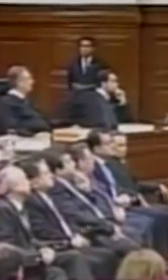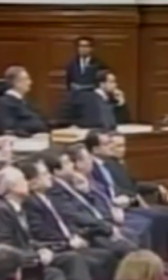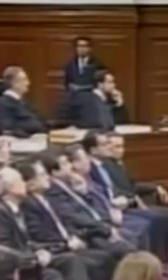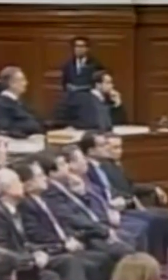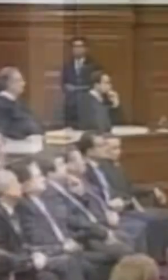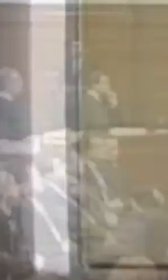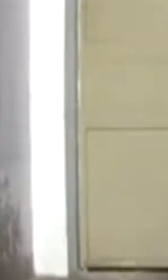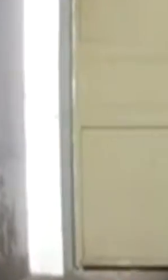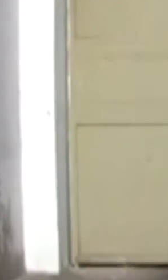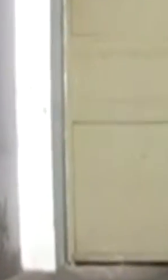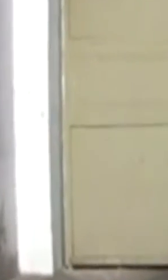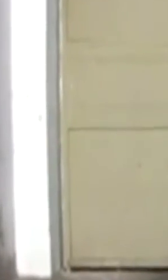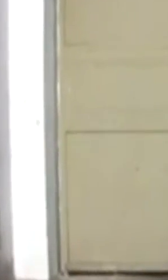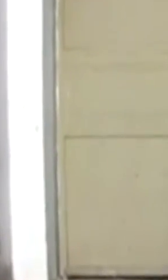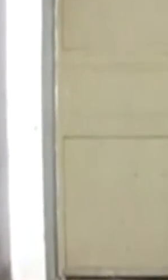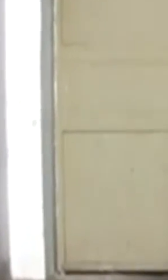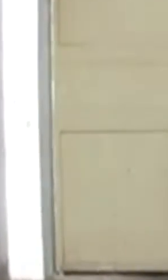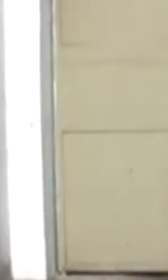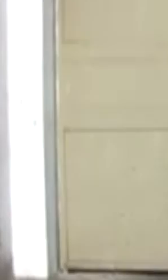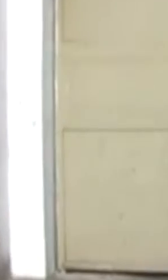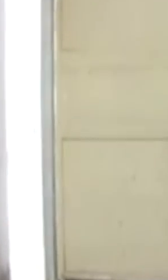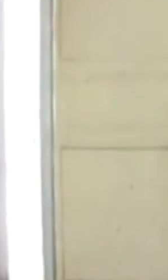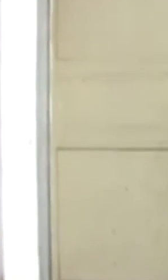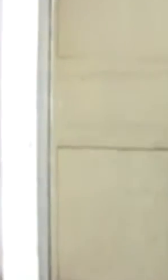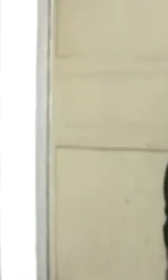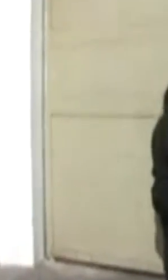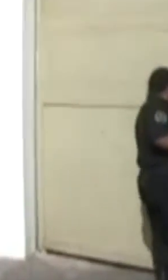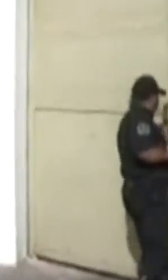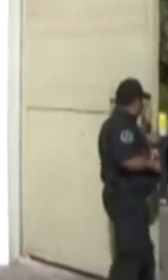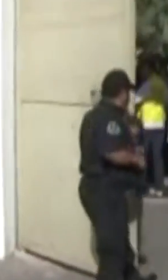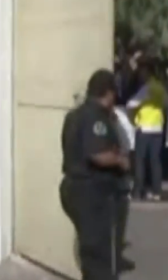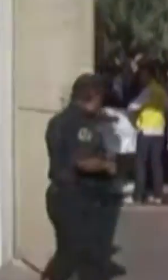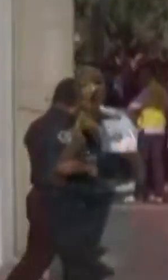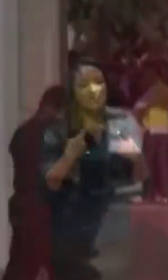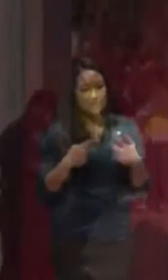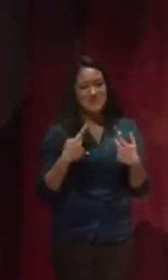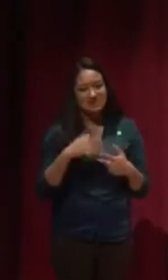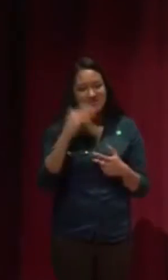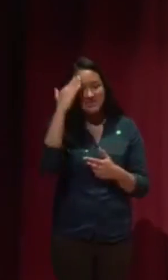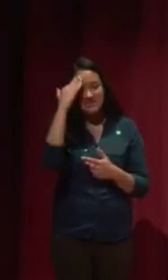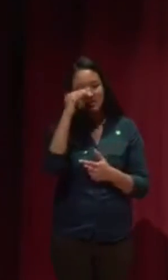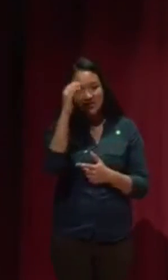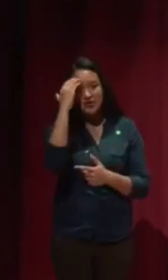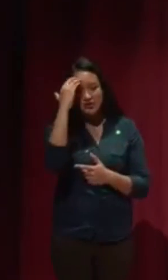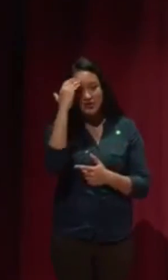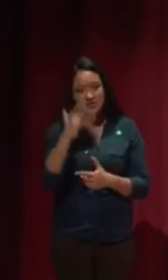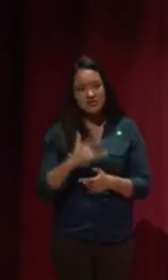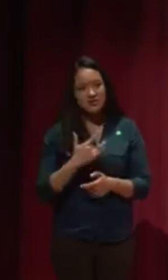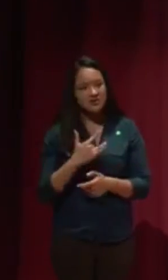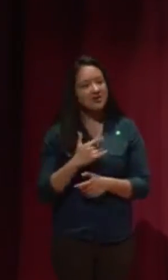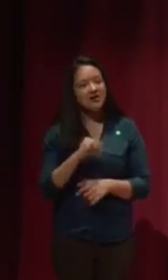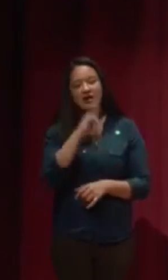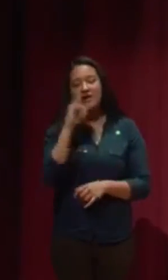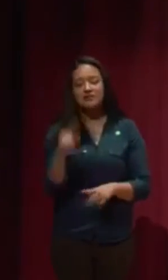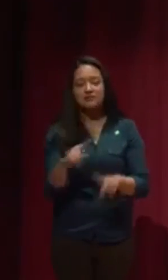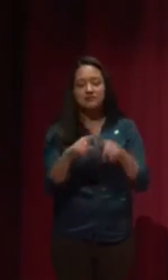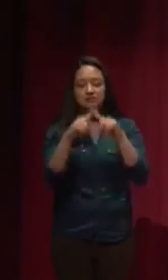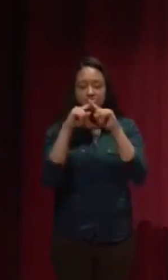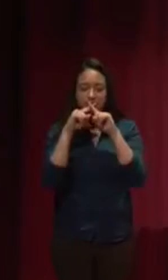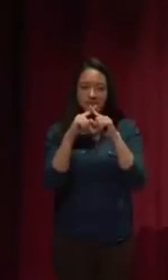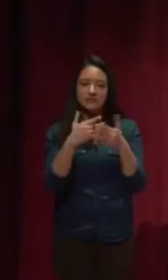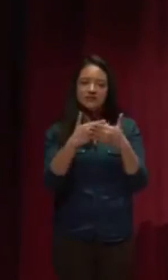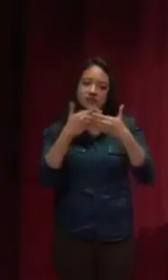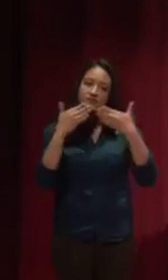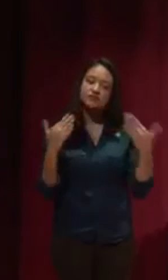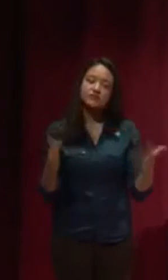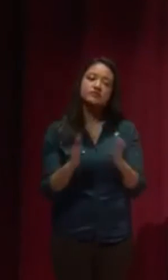de la Nación resolvieran revocar la sentencia y declararlas inocentes. No se queden callados, hablan,